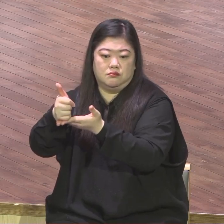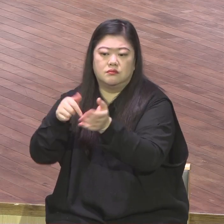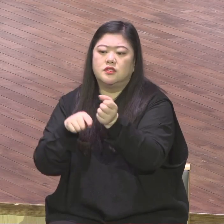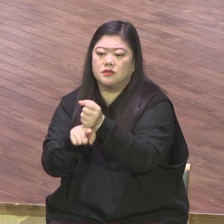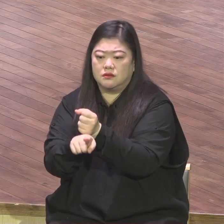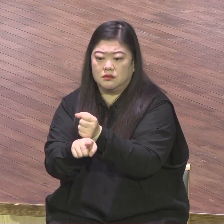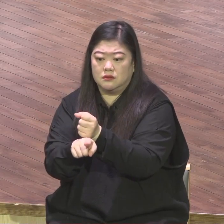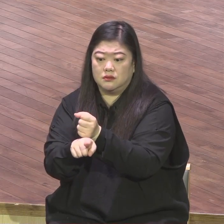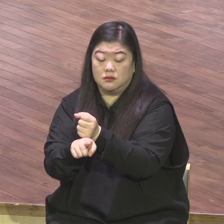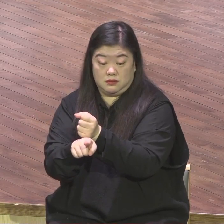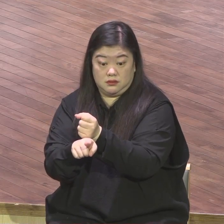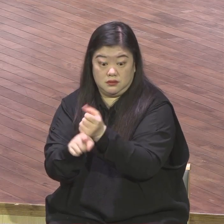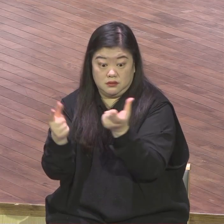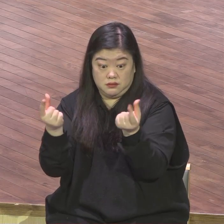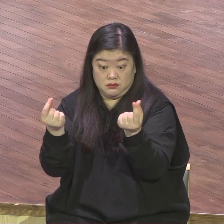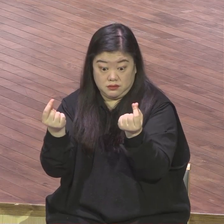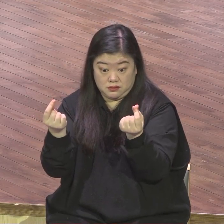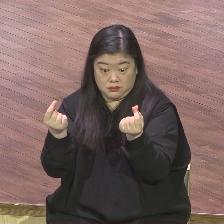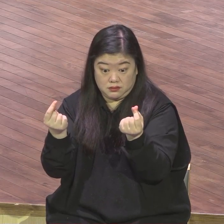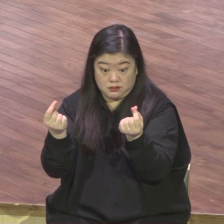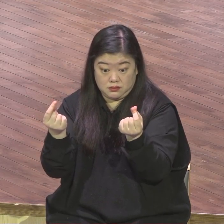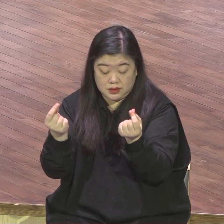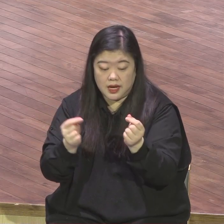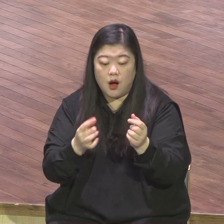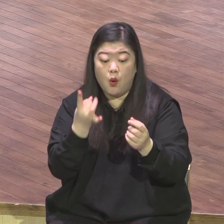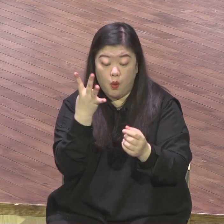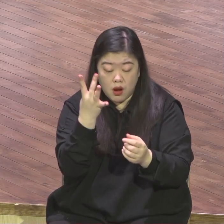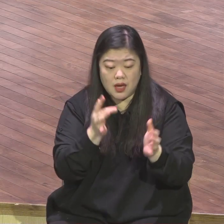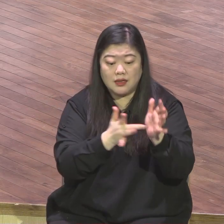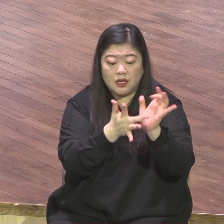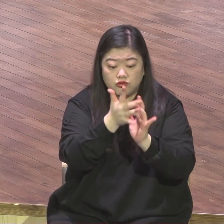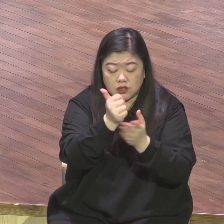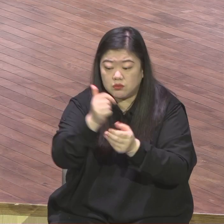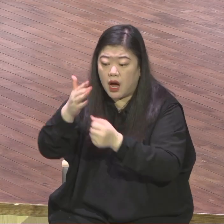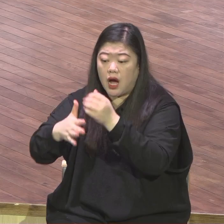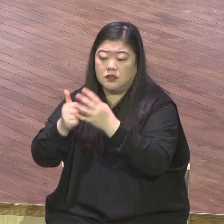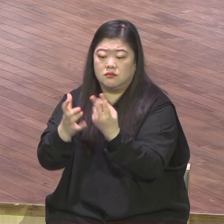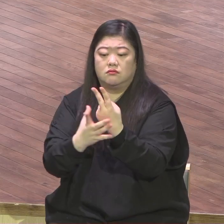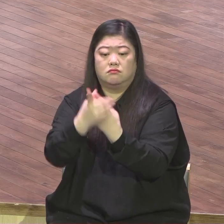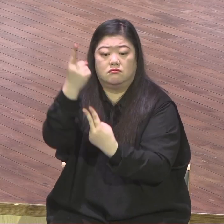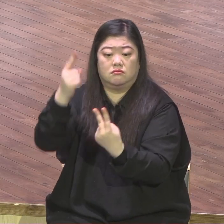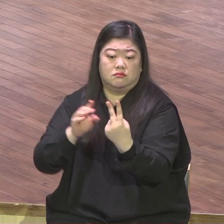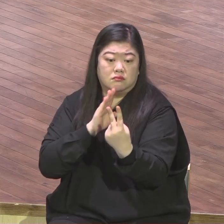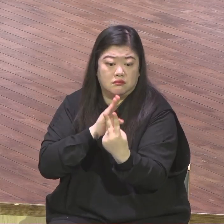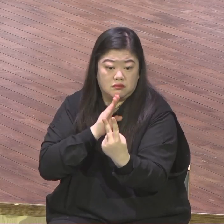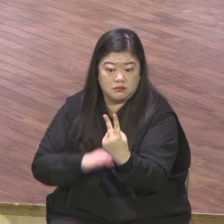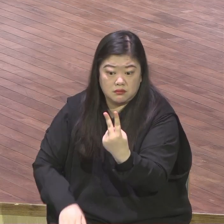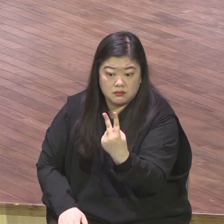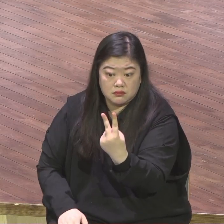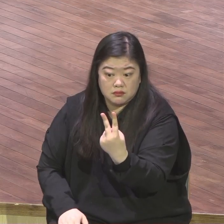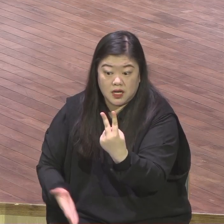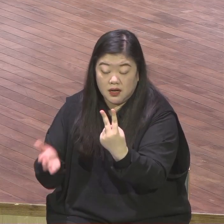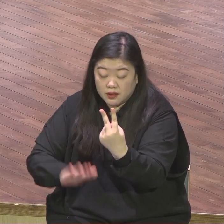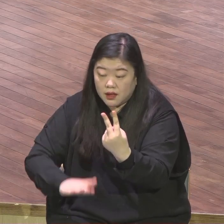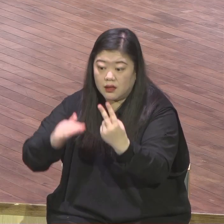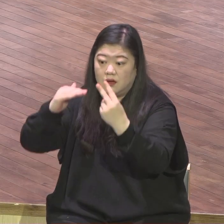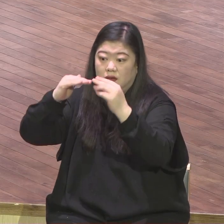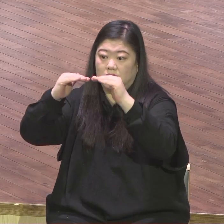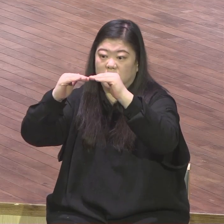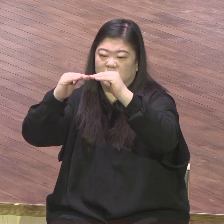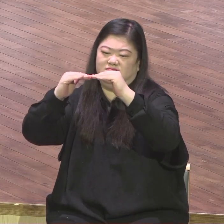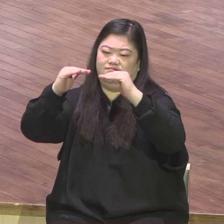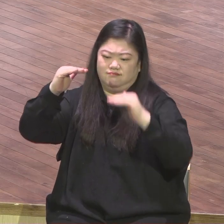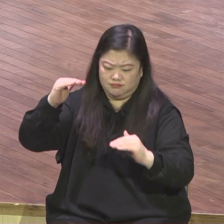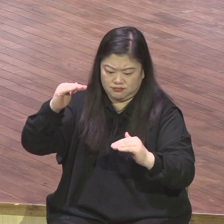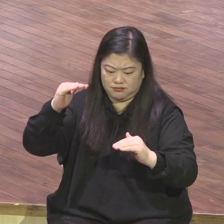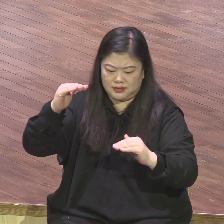하나님. 원래 하나님이신 예수님이 스스로 낮추셔서 사람의 모양으로 이 땅에